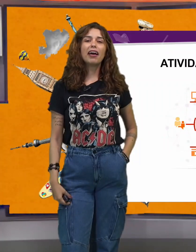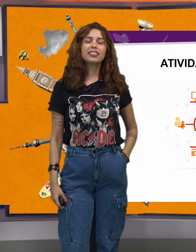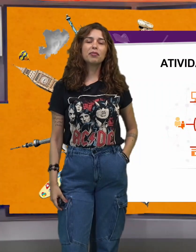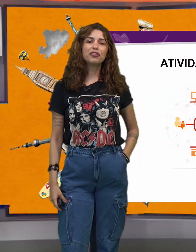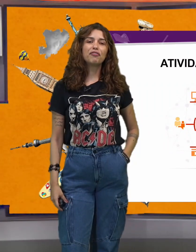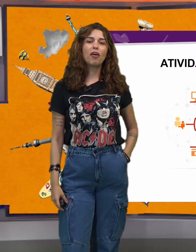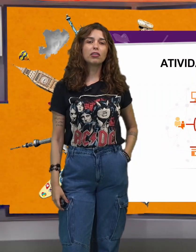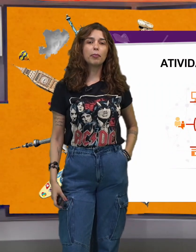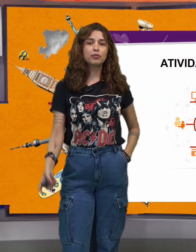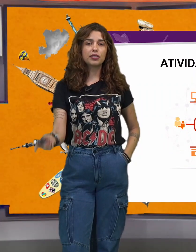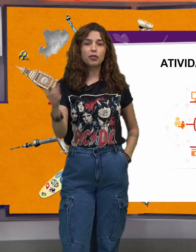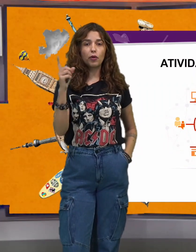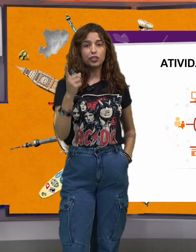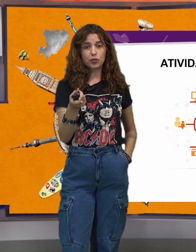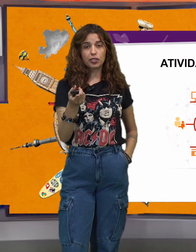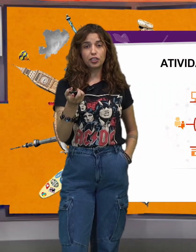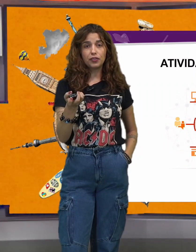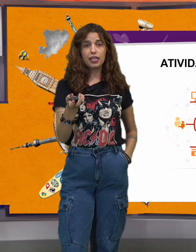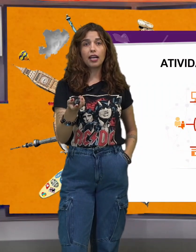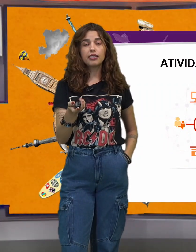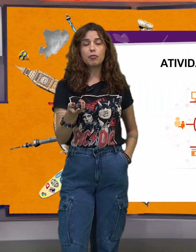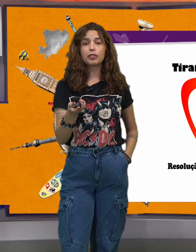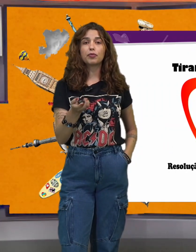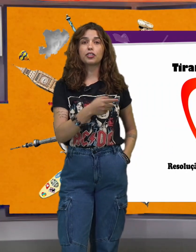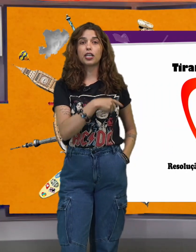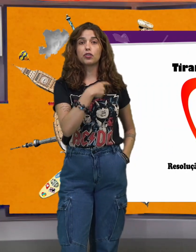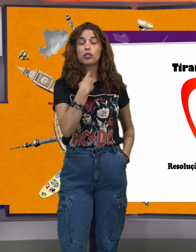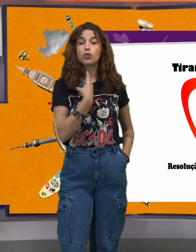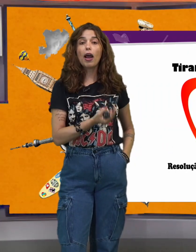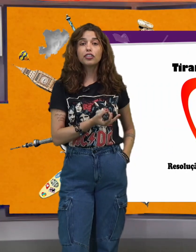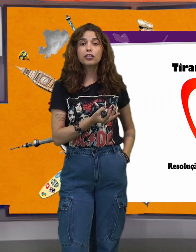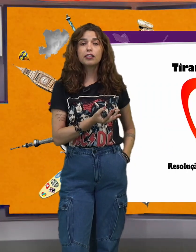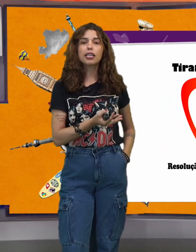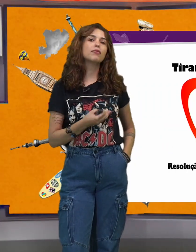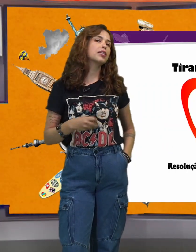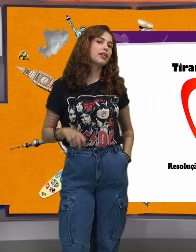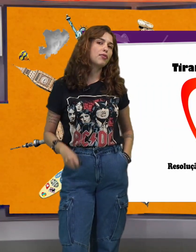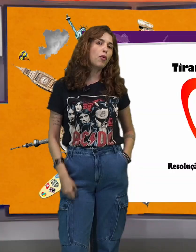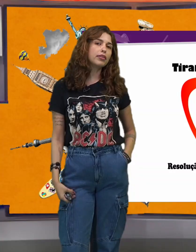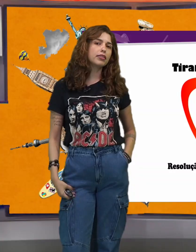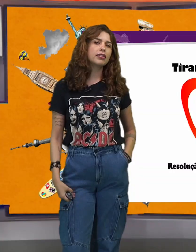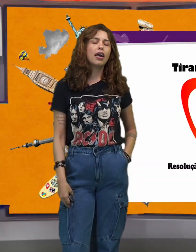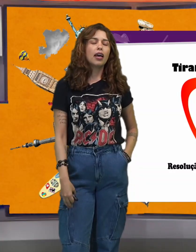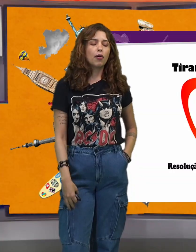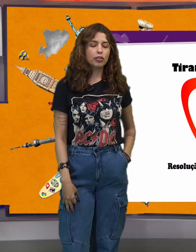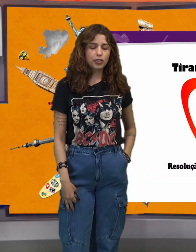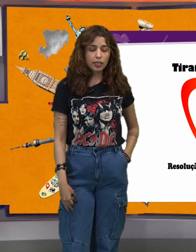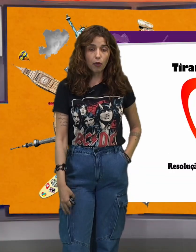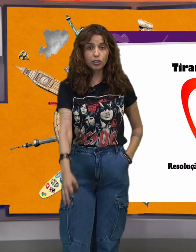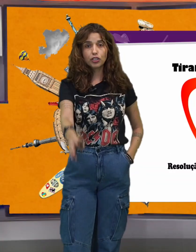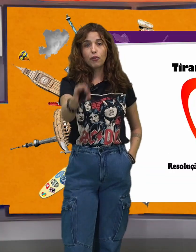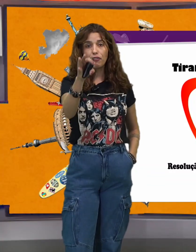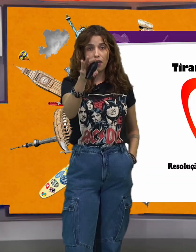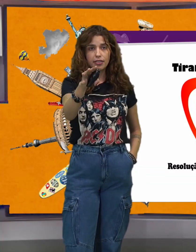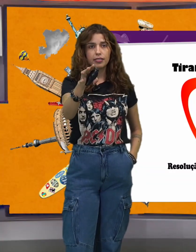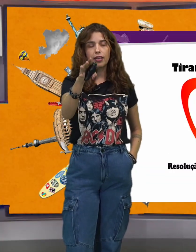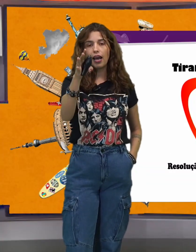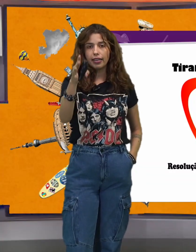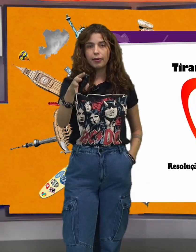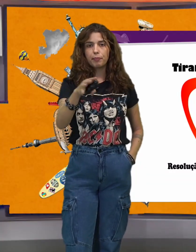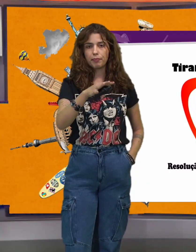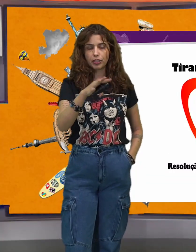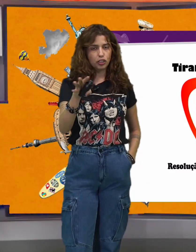We're back, estamos de volta, ao momento de você corrigir as suas atividades, ao momento de você tirar suas questions. Será que você teve muitas? Eu acho que não. A gente não